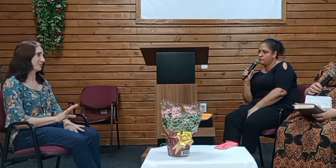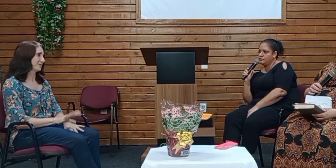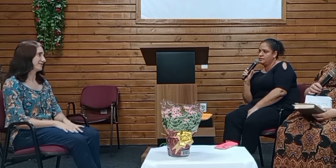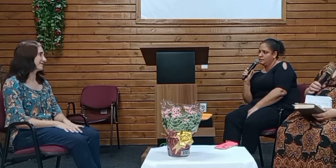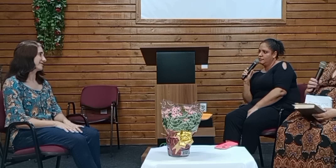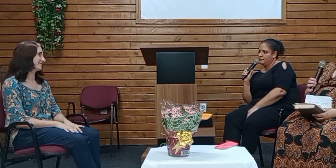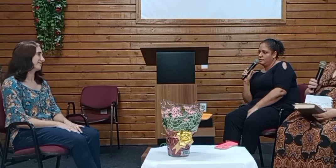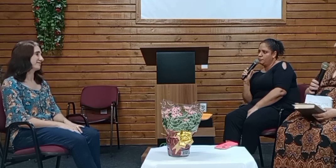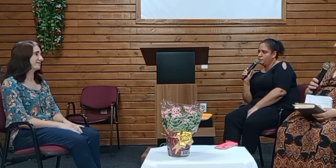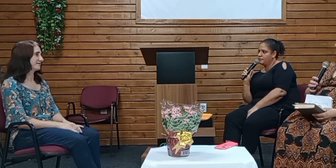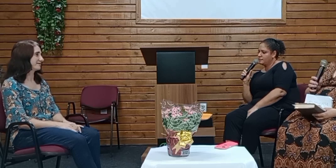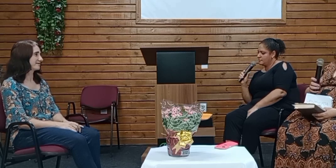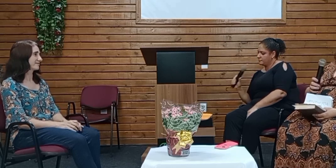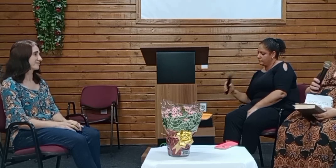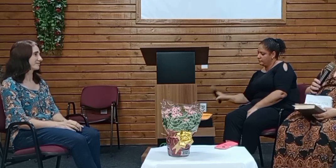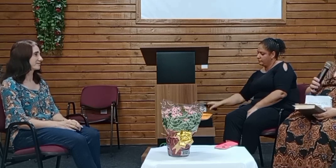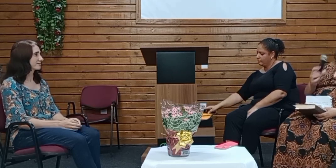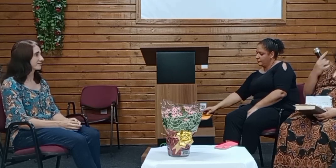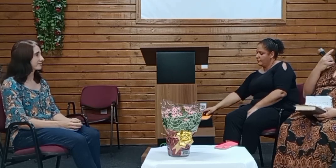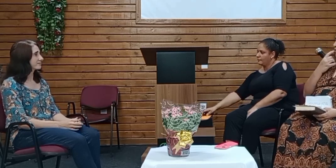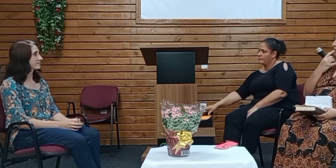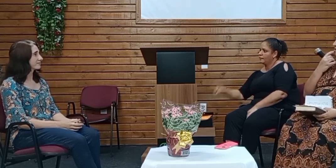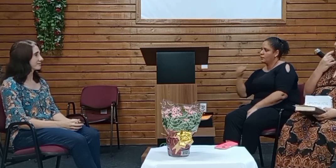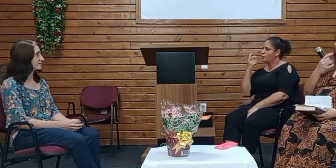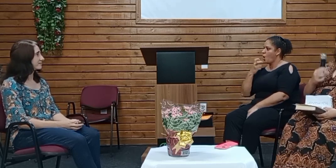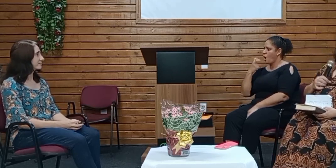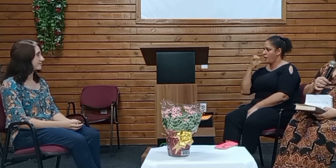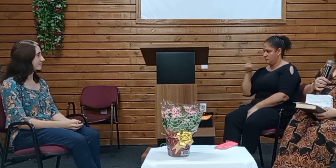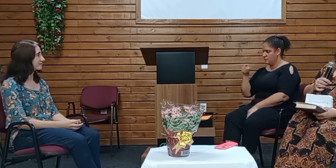gestos e mímicas. Ela lê os lábios?